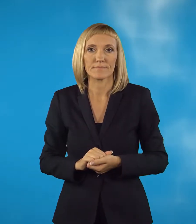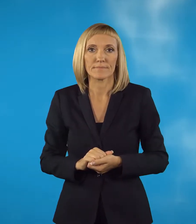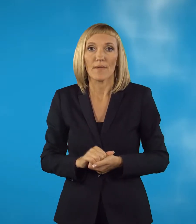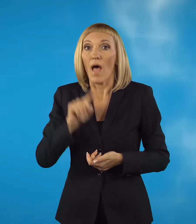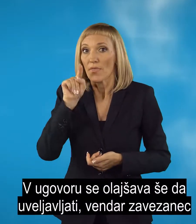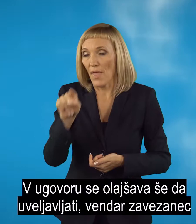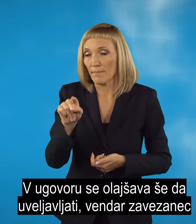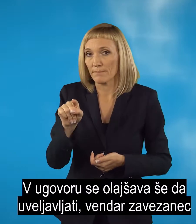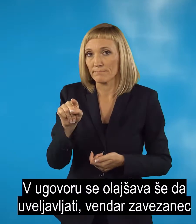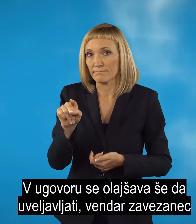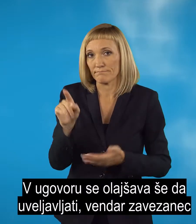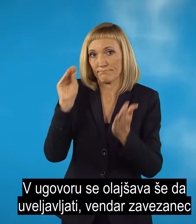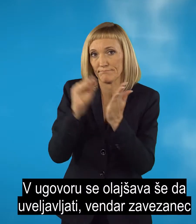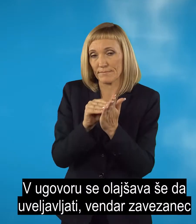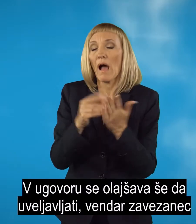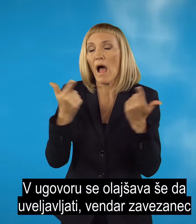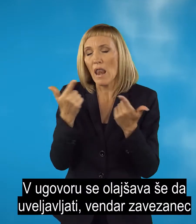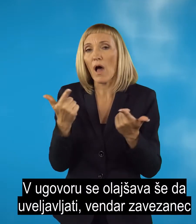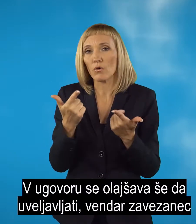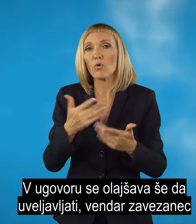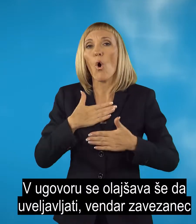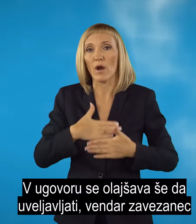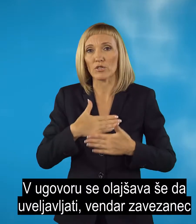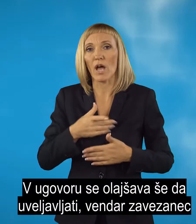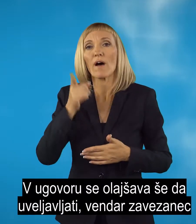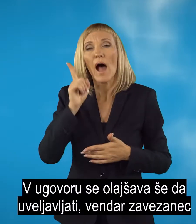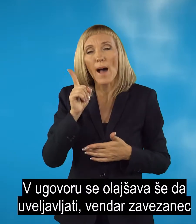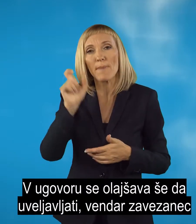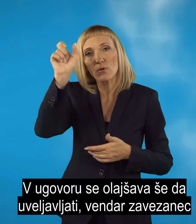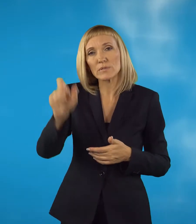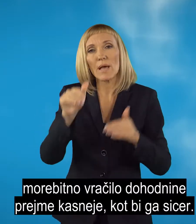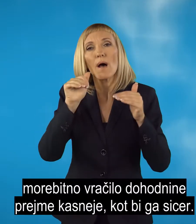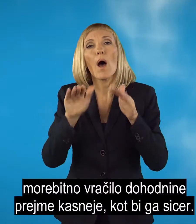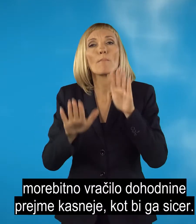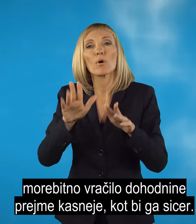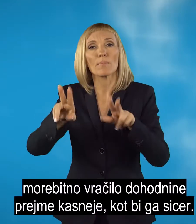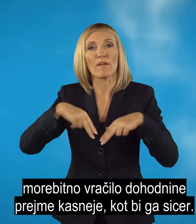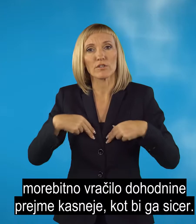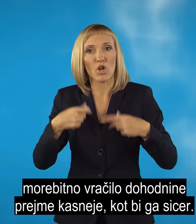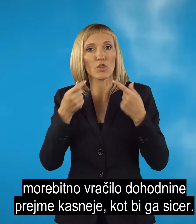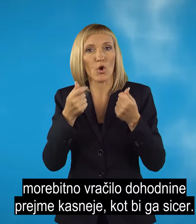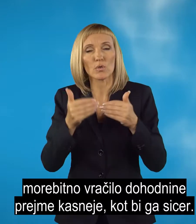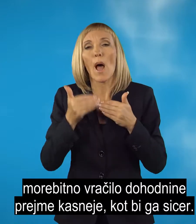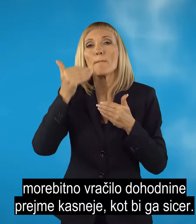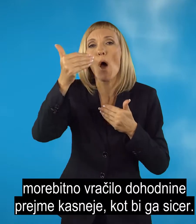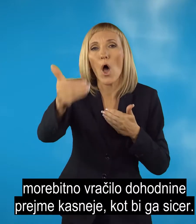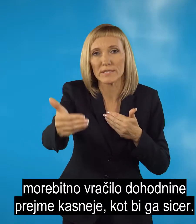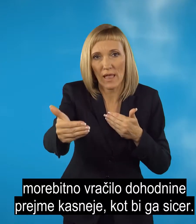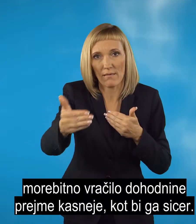V ugovoru se olajšava še da uveljavljati, vendar zavezanec morebitno vračilo dohodnine prejme kasneje, kot bi ga